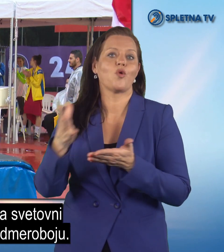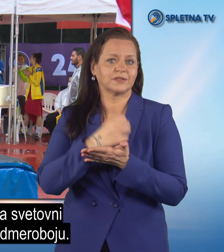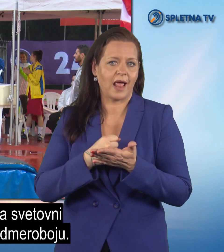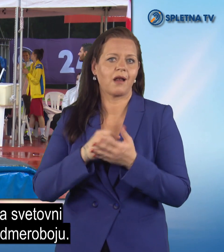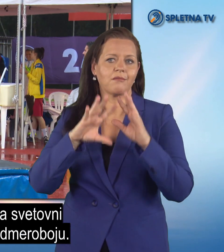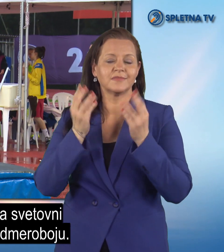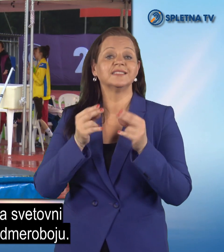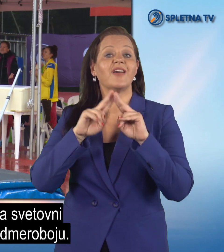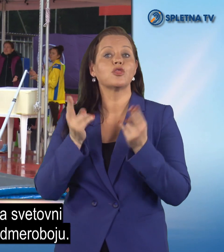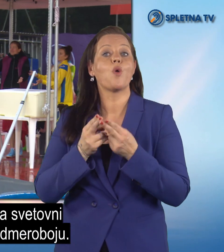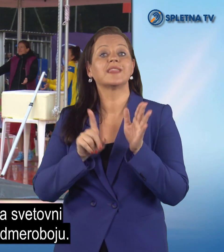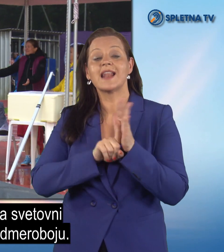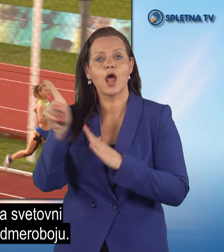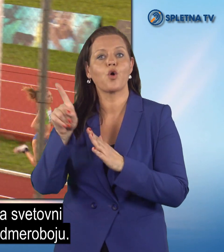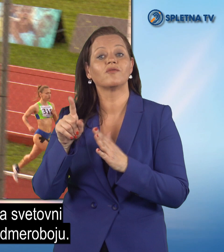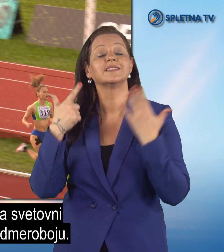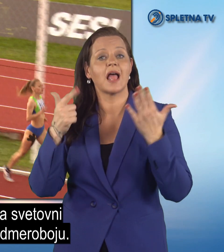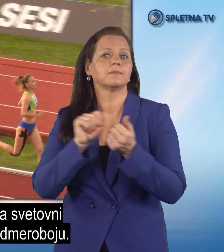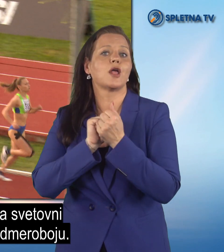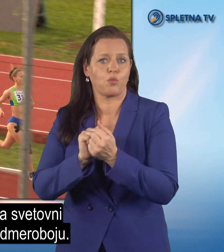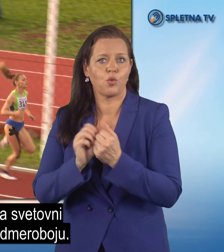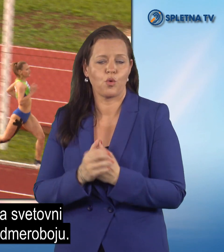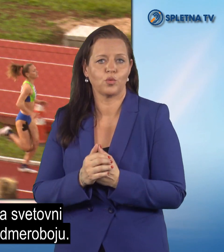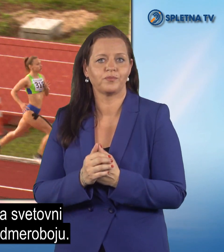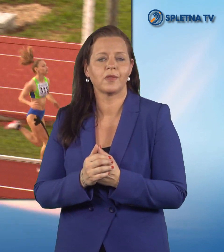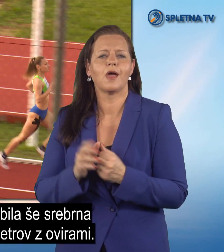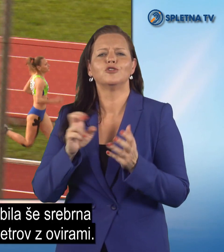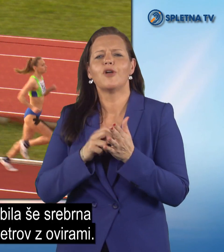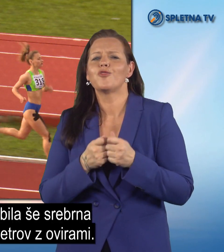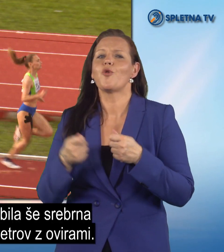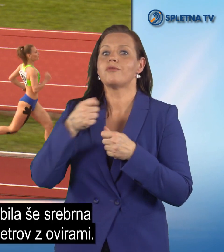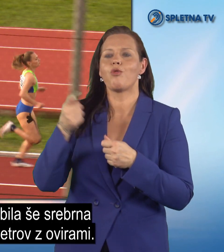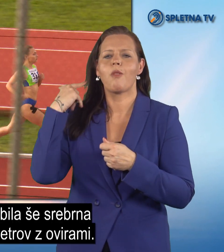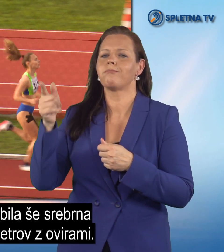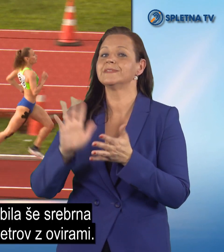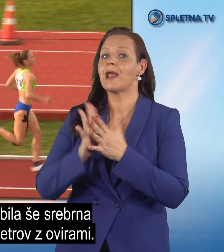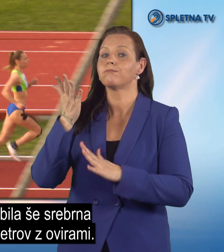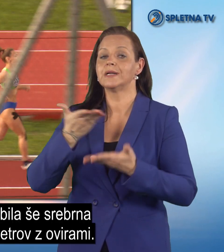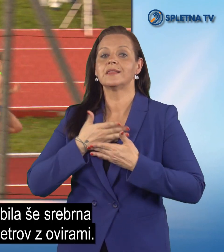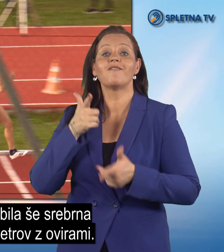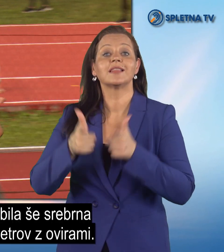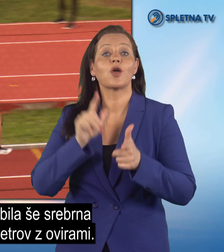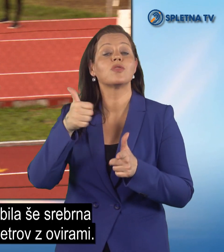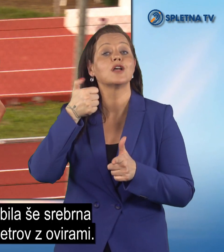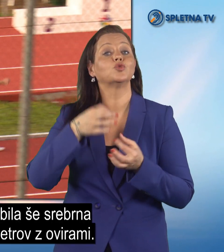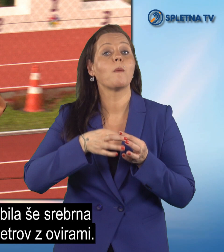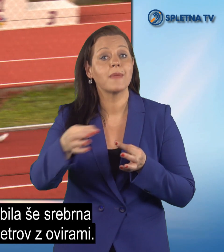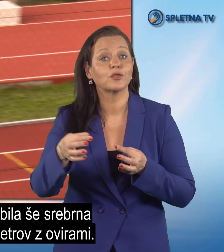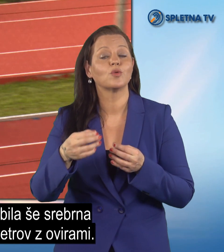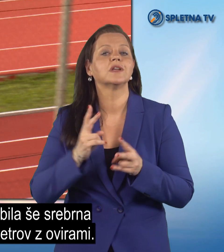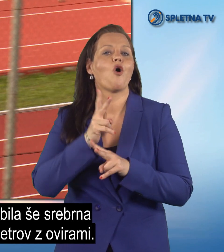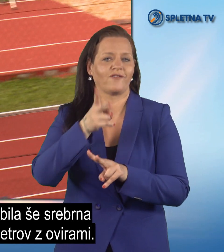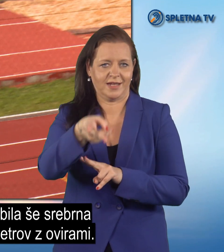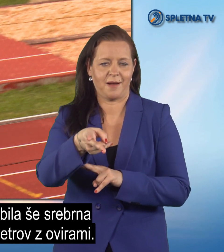ter dosegla svetovni rekord v sedmeroboju. Za piko na i je bila še srebrna v teku na 100 metrov